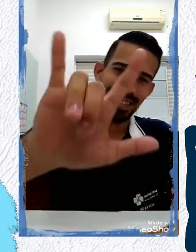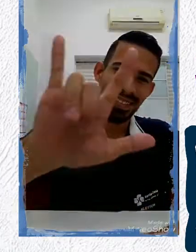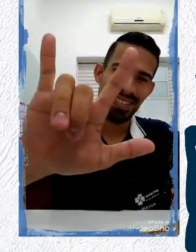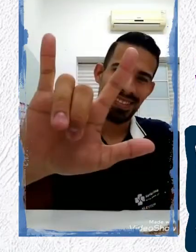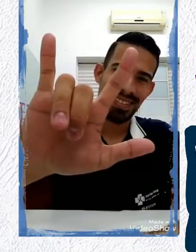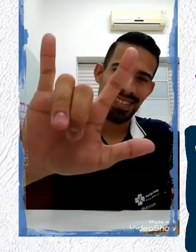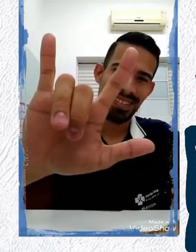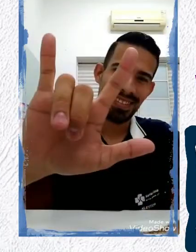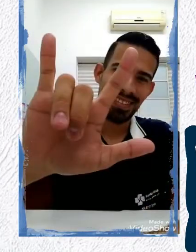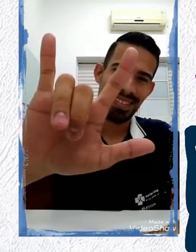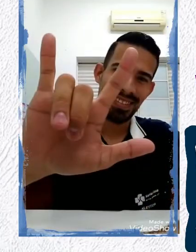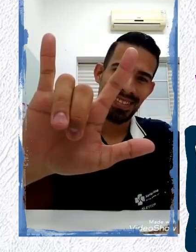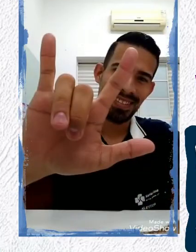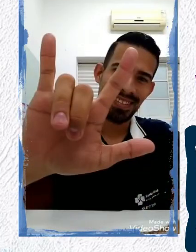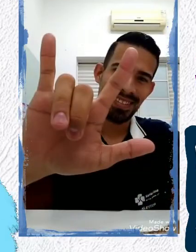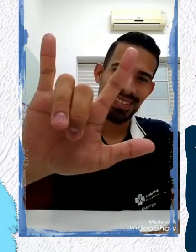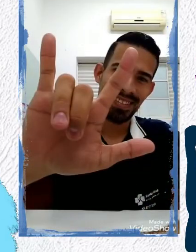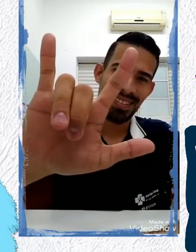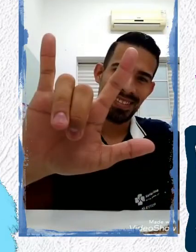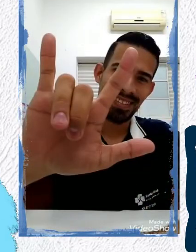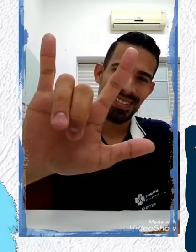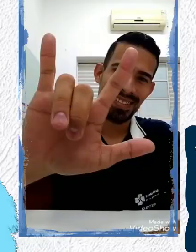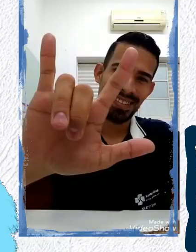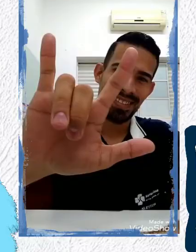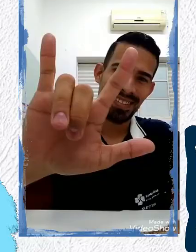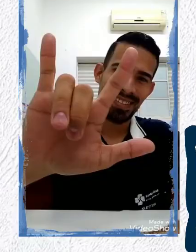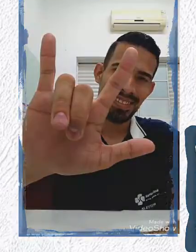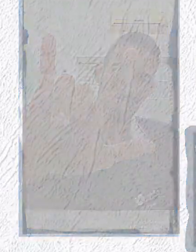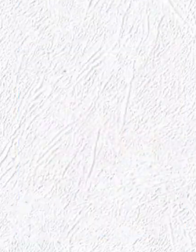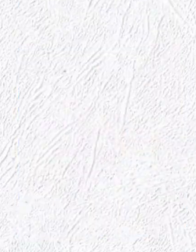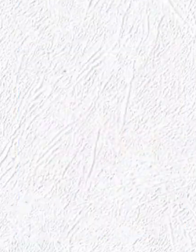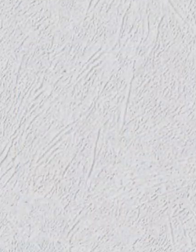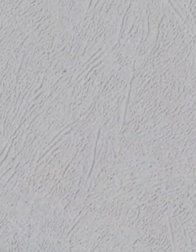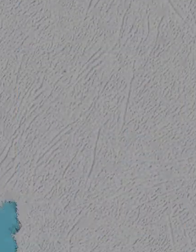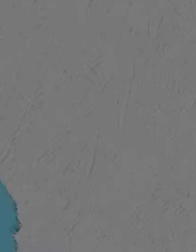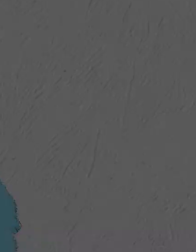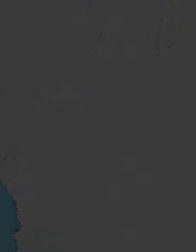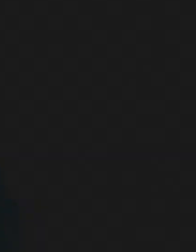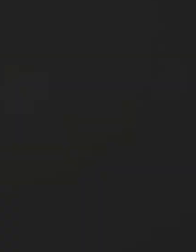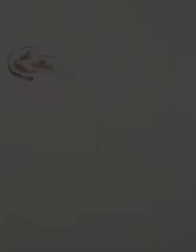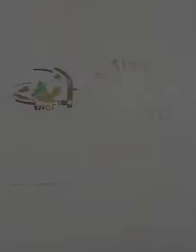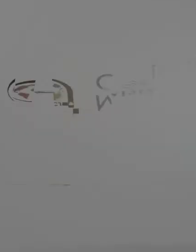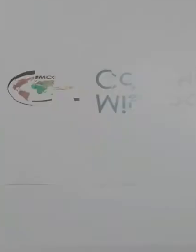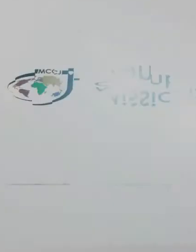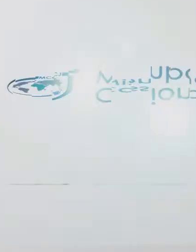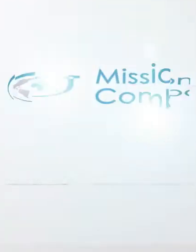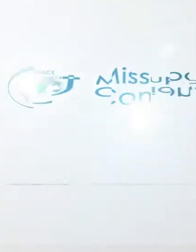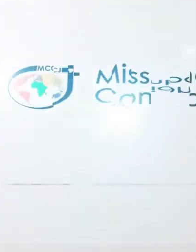surdos e para os intérpretes de Libras. Amo vocês!